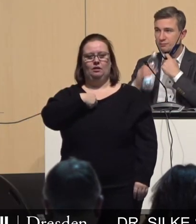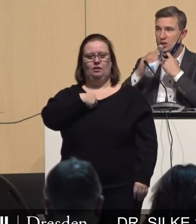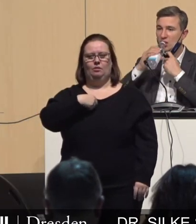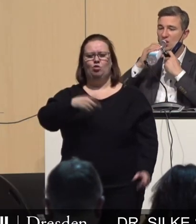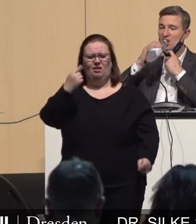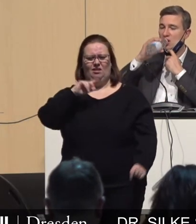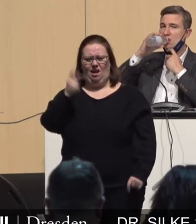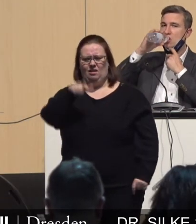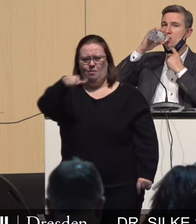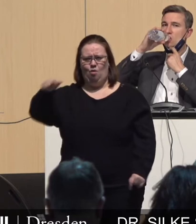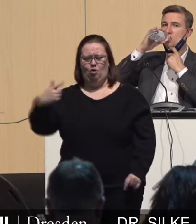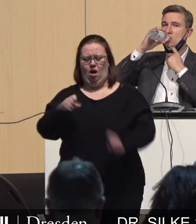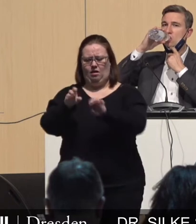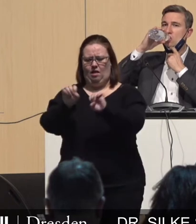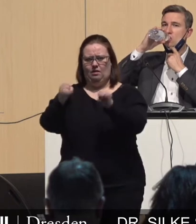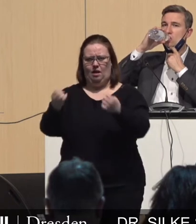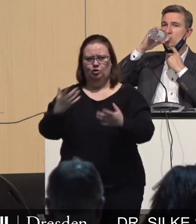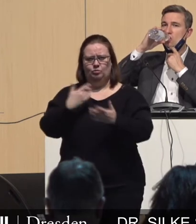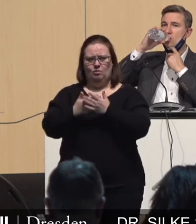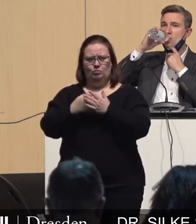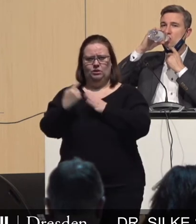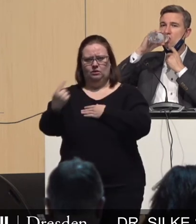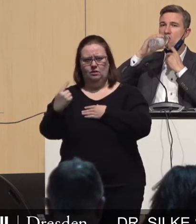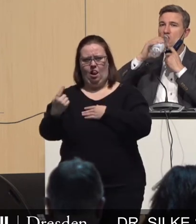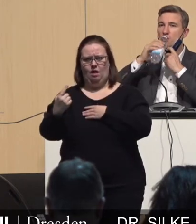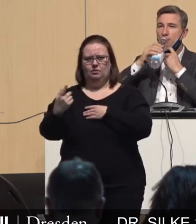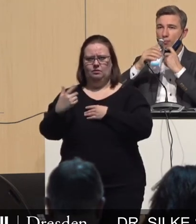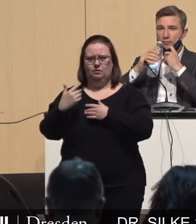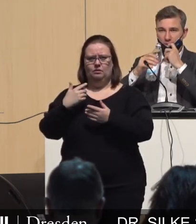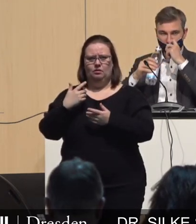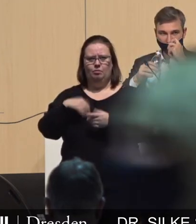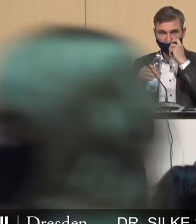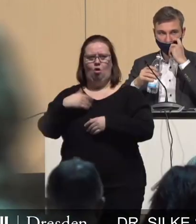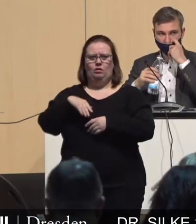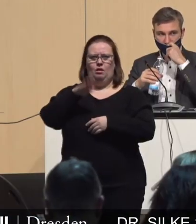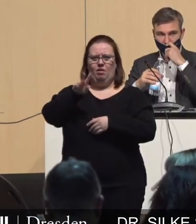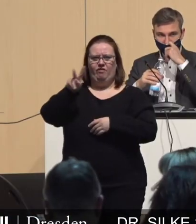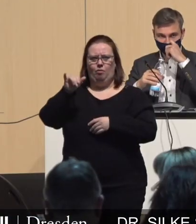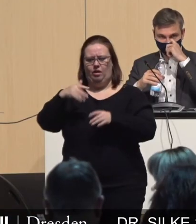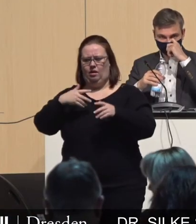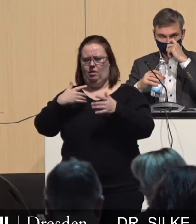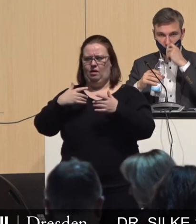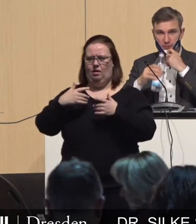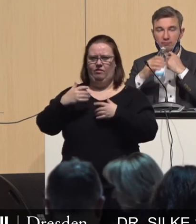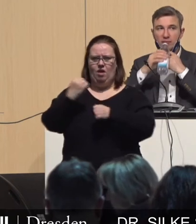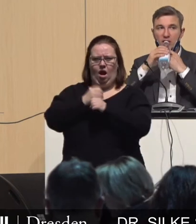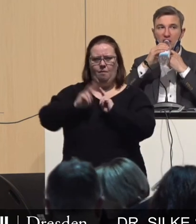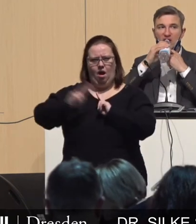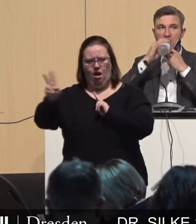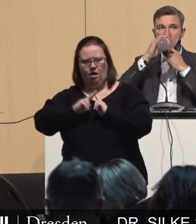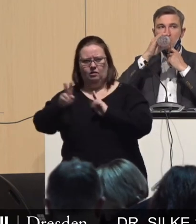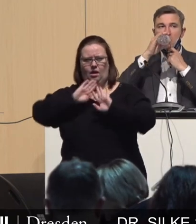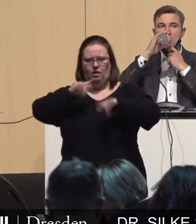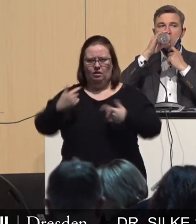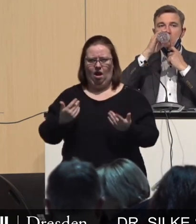Sie können keinem Bürger mehr erklären, warum er zum Beispiel dicht gedrängt und DVB im Berufsverkehr zur Arbeit und zur Schule fahren